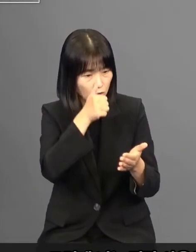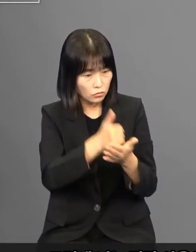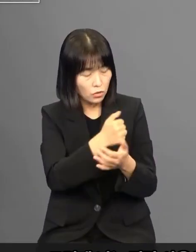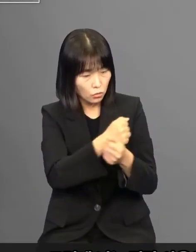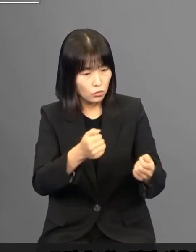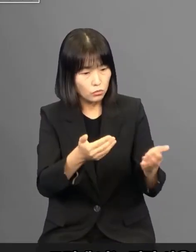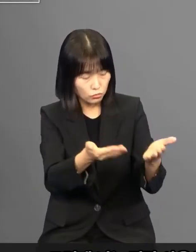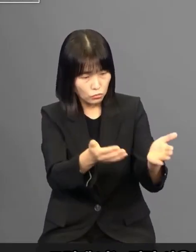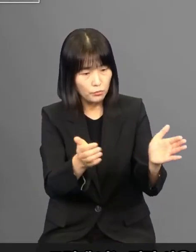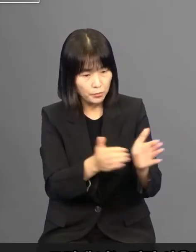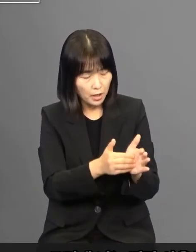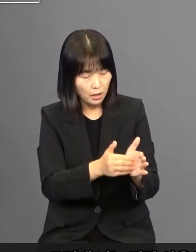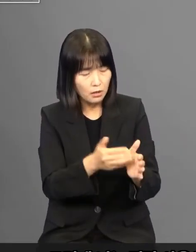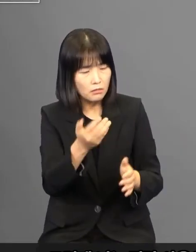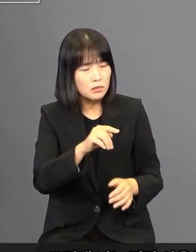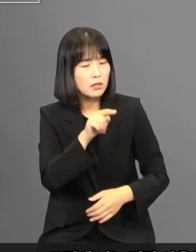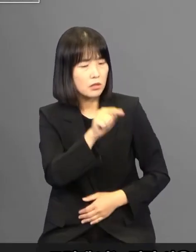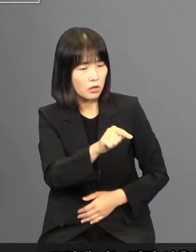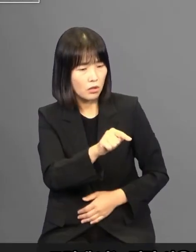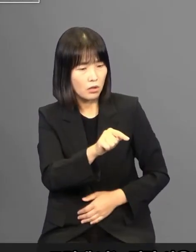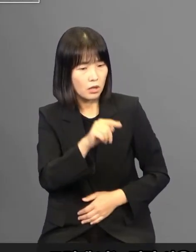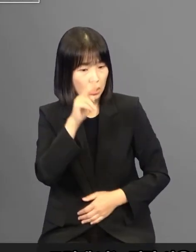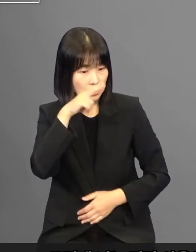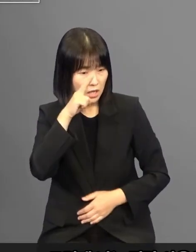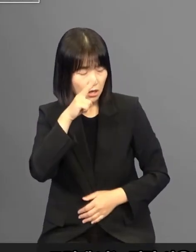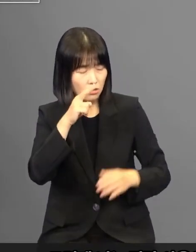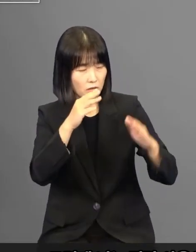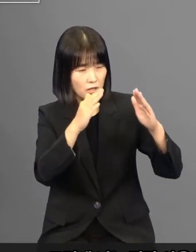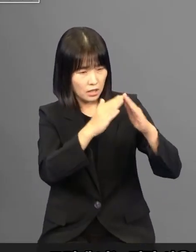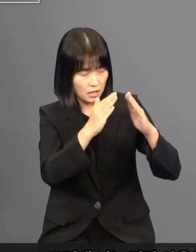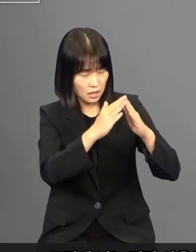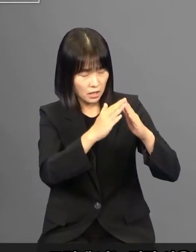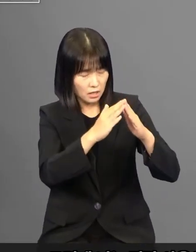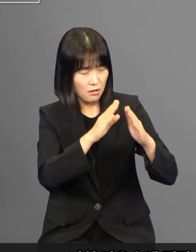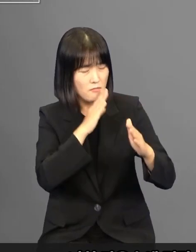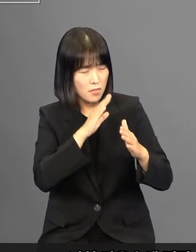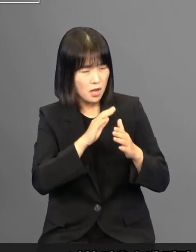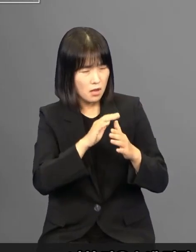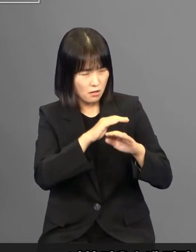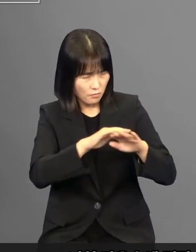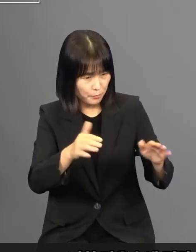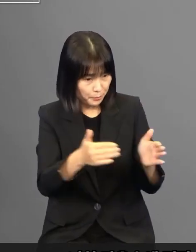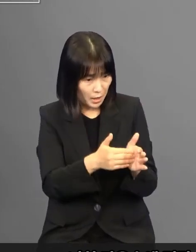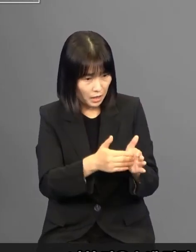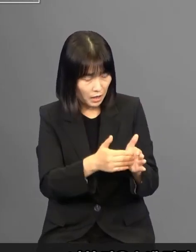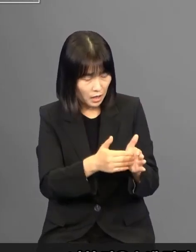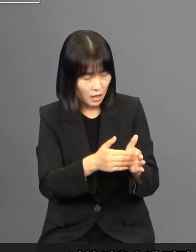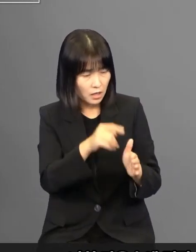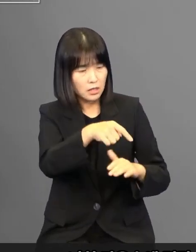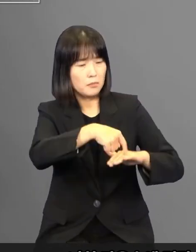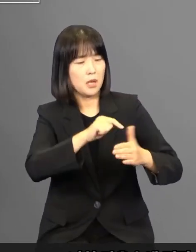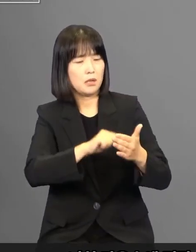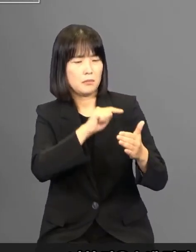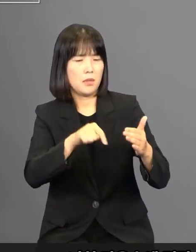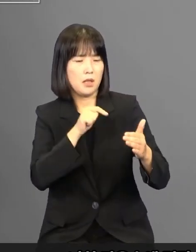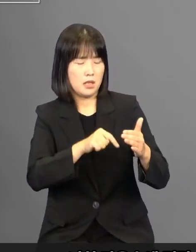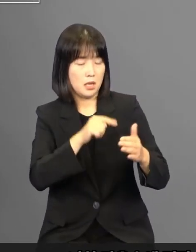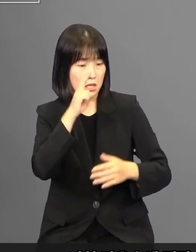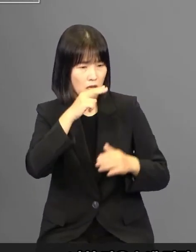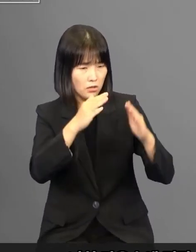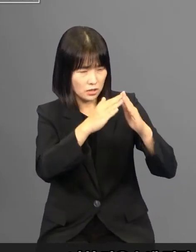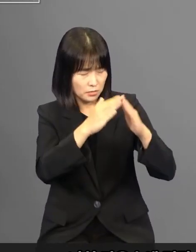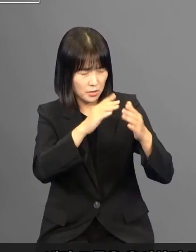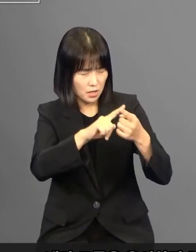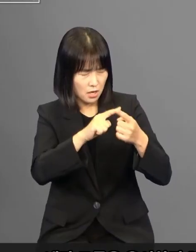자, 그런데 너는 정말 사울의 가문과 진정으로 화해하였느냐? 너희 마음속에 정말 사울의 가문을